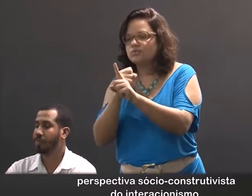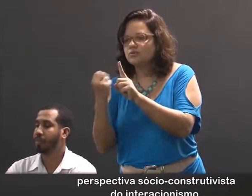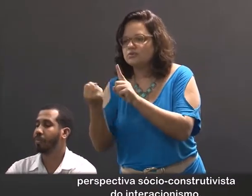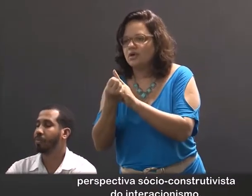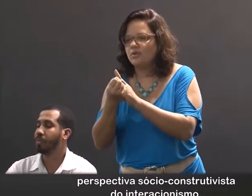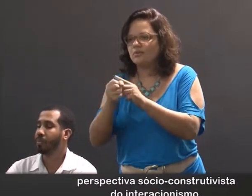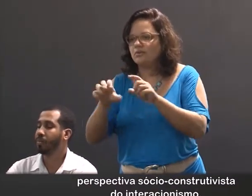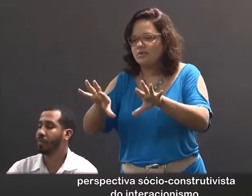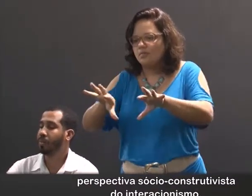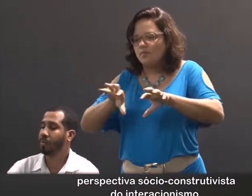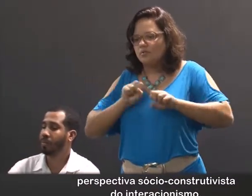perspectiva